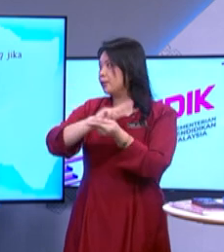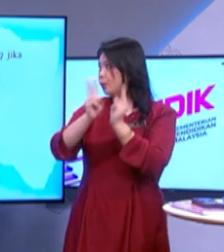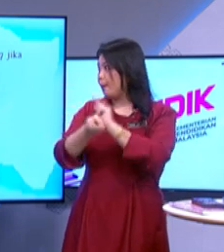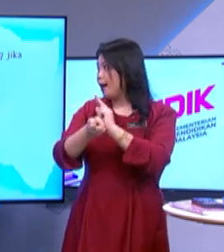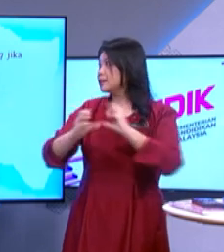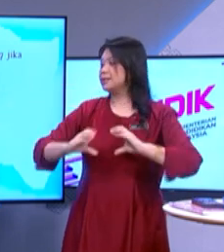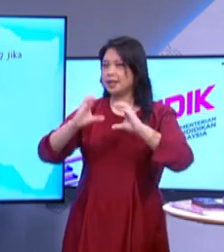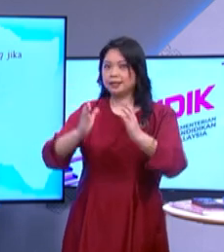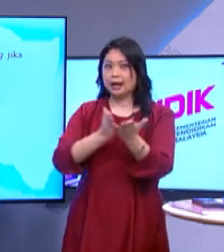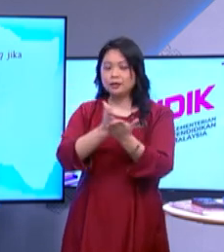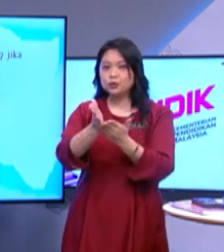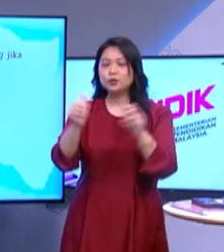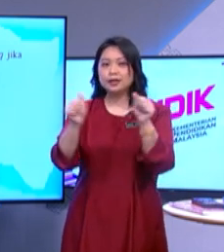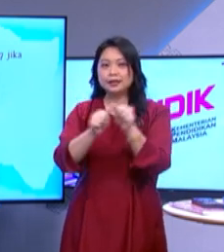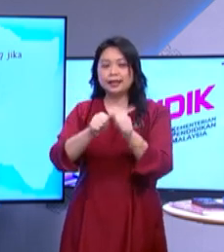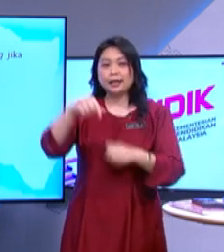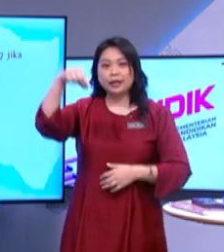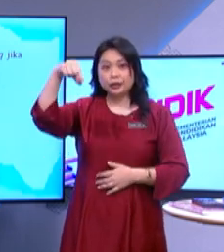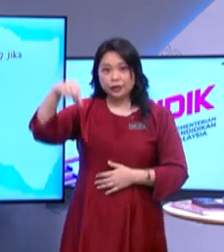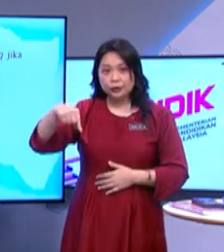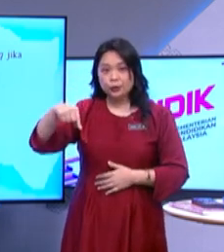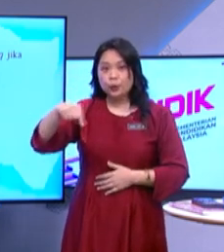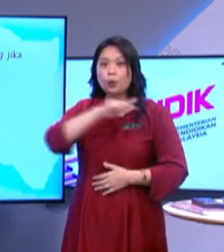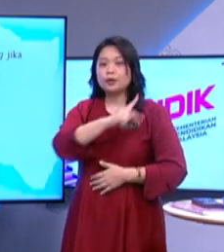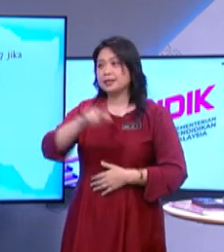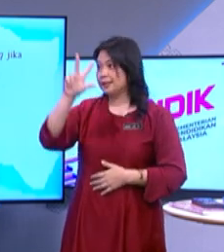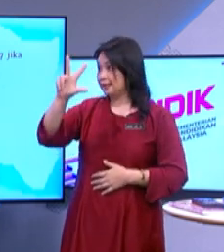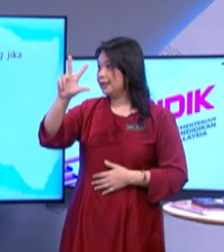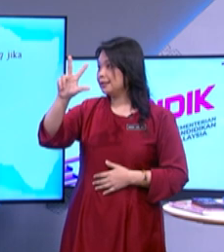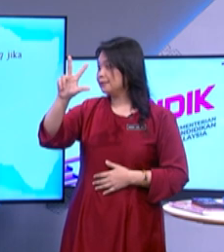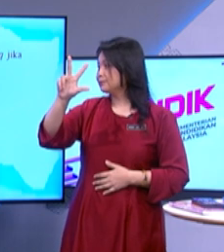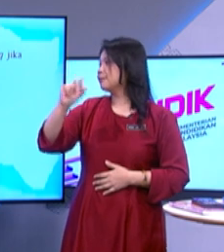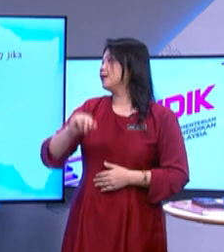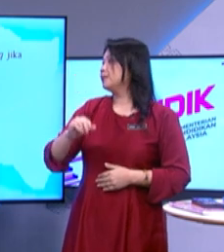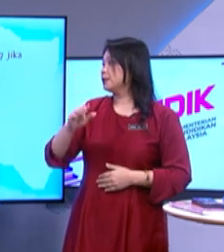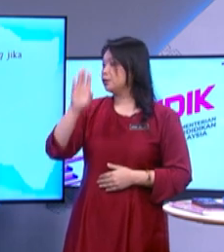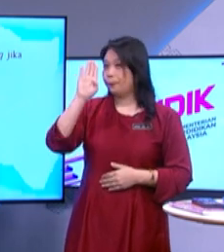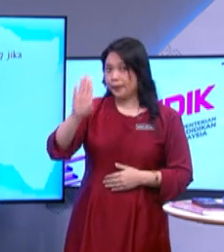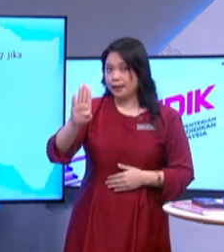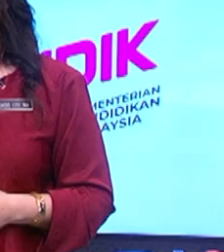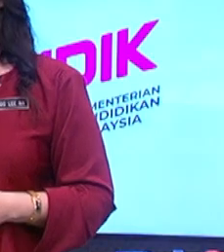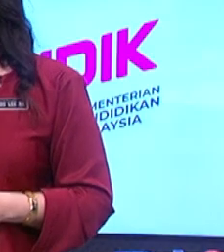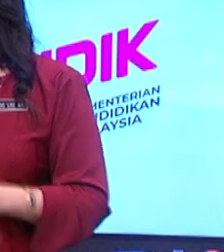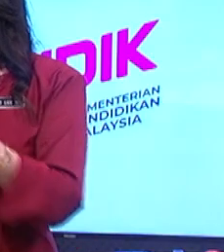berubah secara langsung dengan qwase tiga batu pi pi